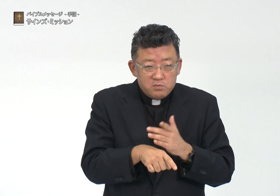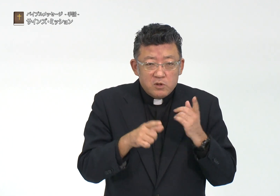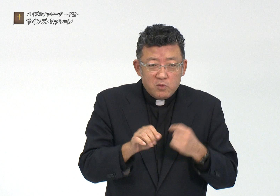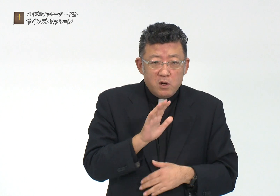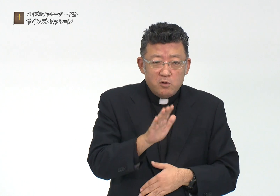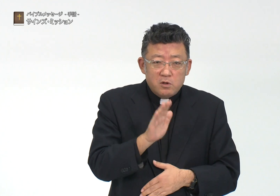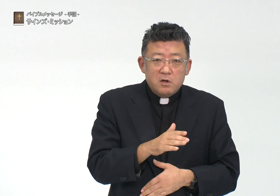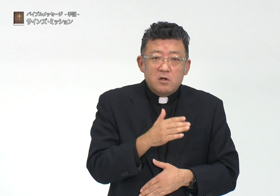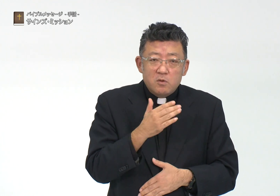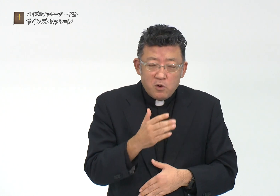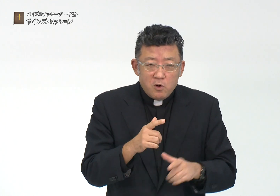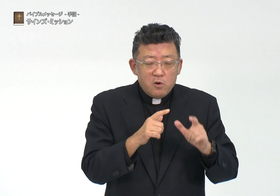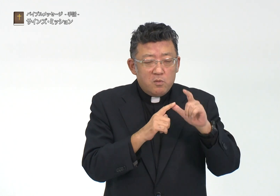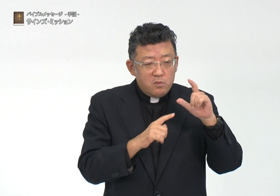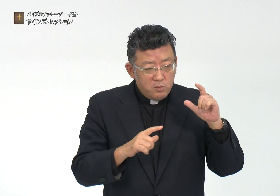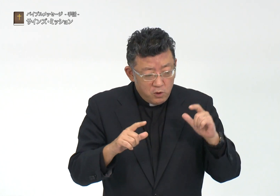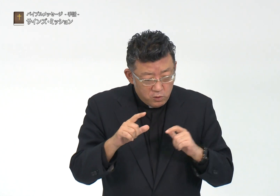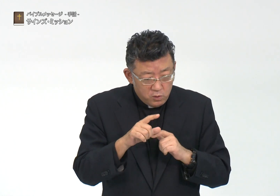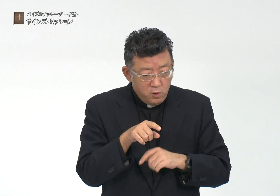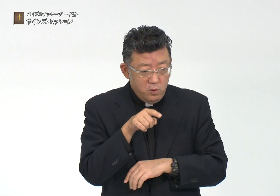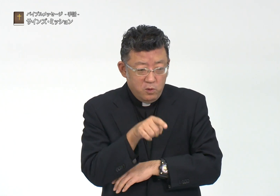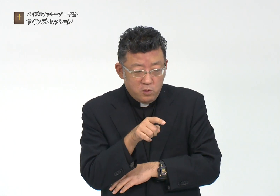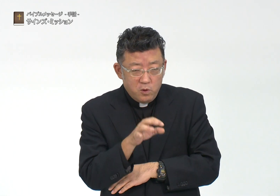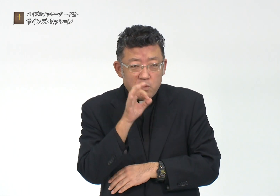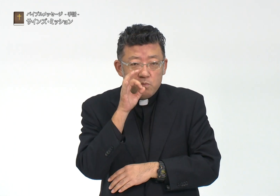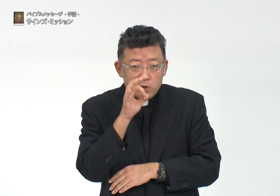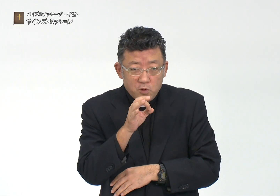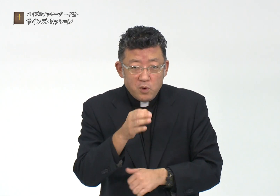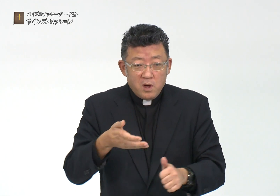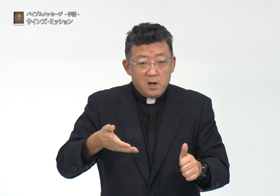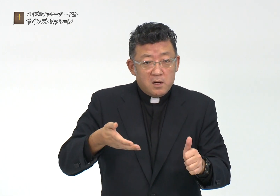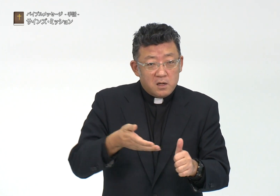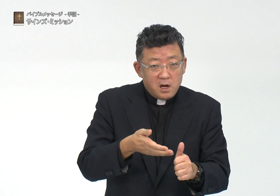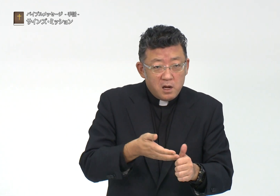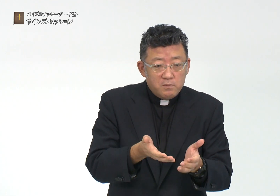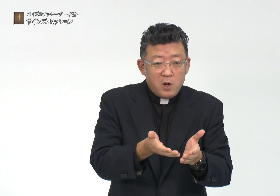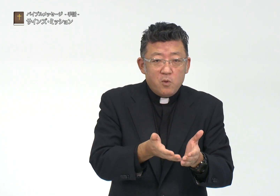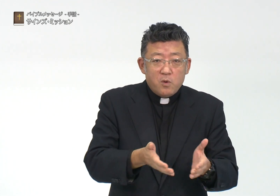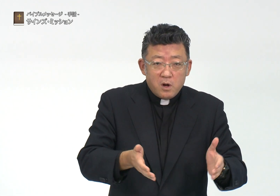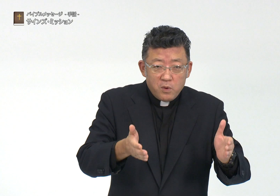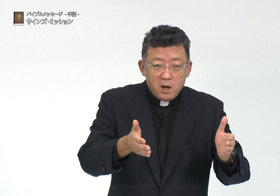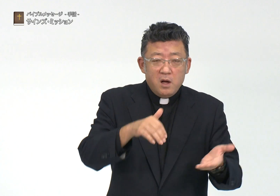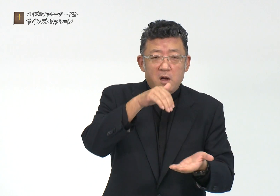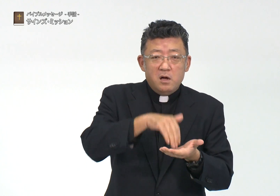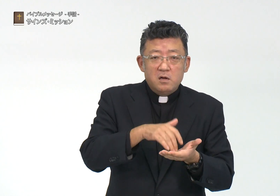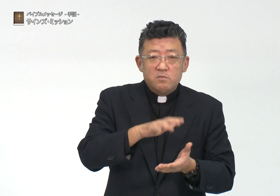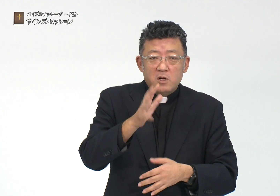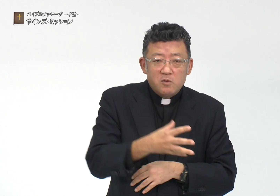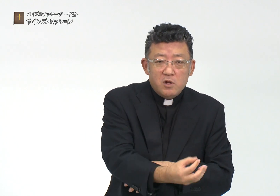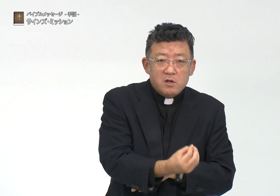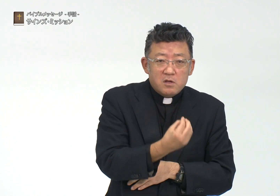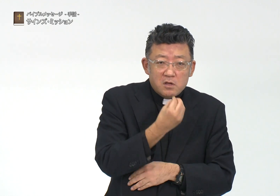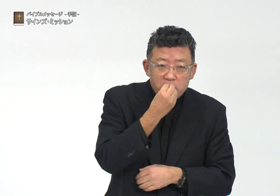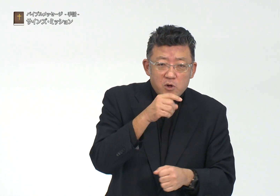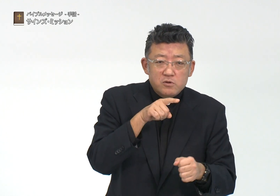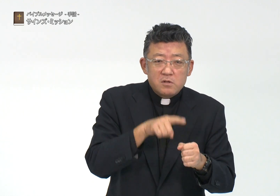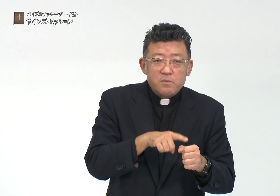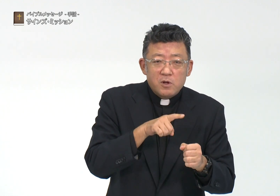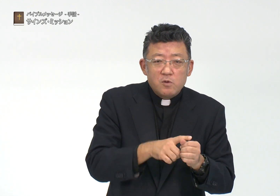臭くてや染められた場所という意味があるのですさらには飼い葉桶は